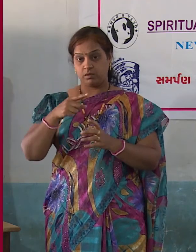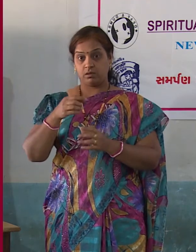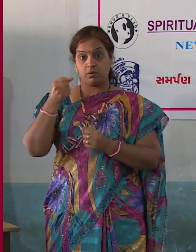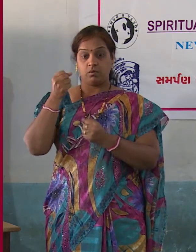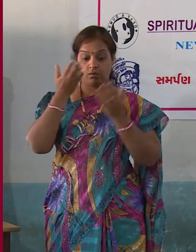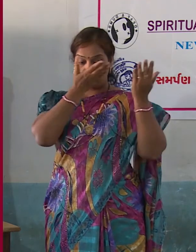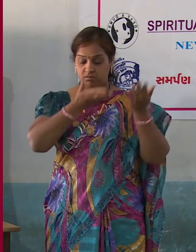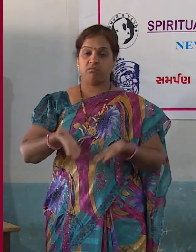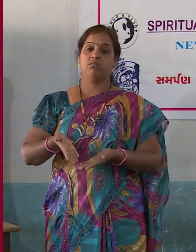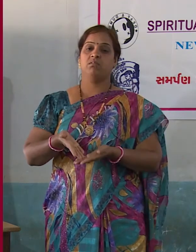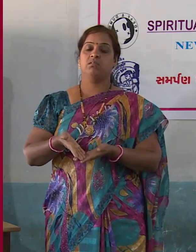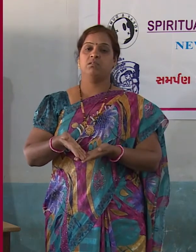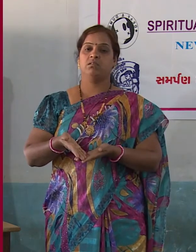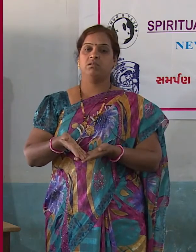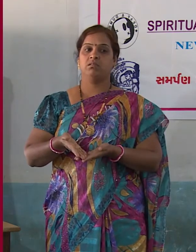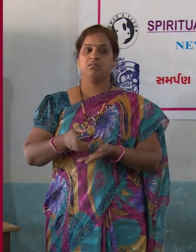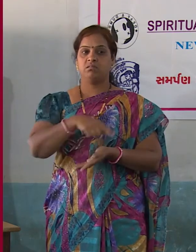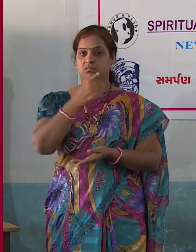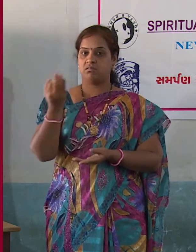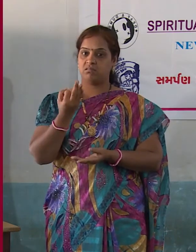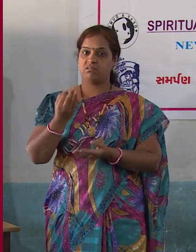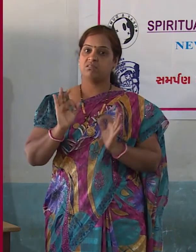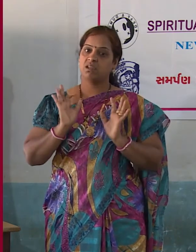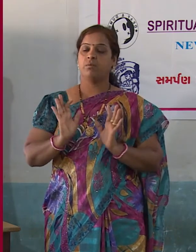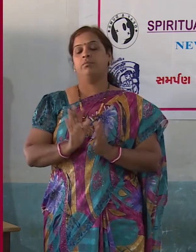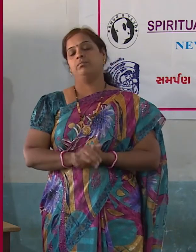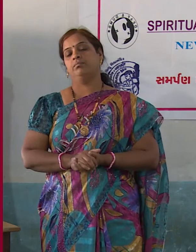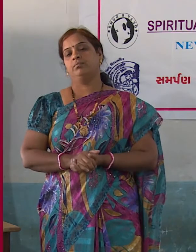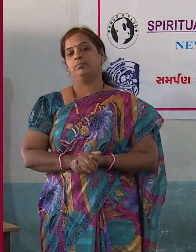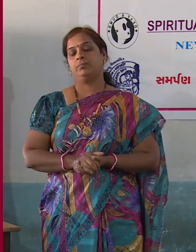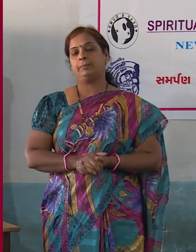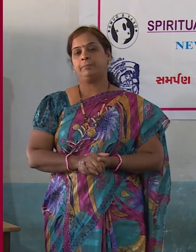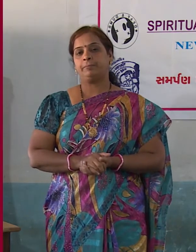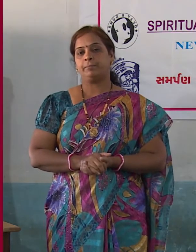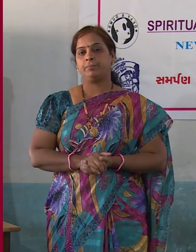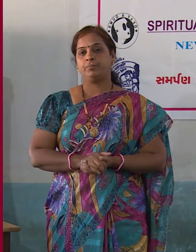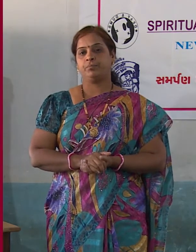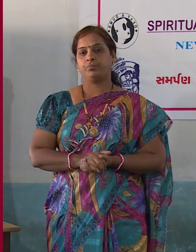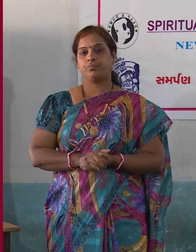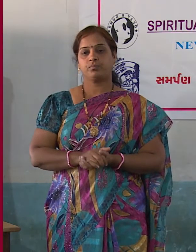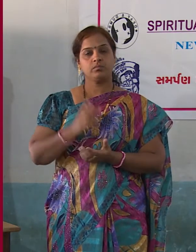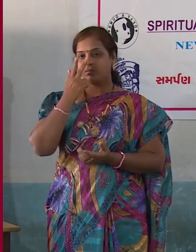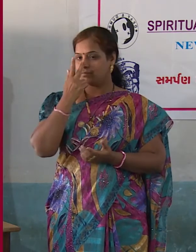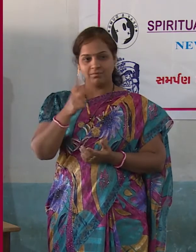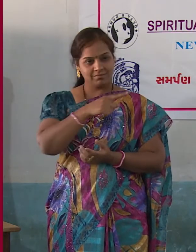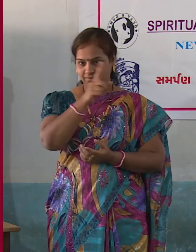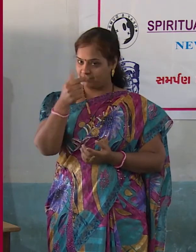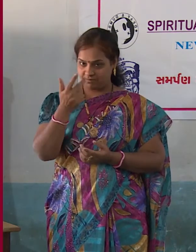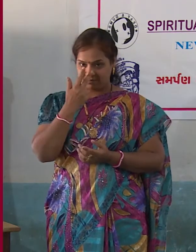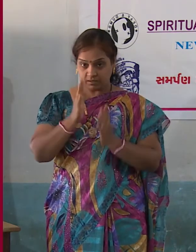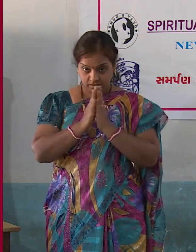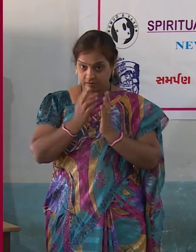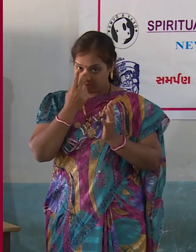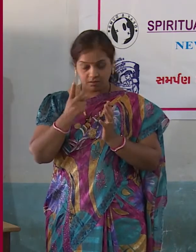अब कलयुग को सतयुग बनाने के लिए परमात्मा को ज्ञान सुनाना पड़ेगा। अब वो निराकार है तो ज्ञान सुनाएगा कैसे, बोलेगा